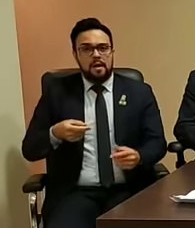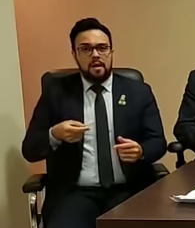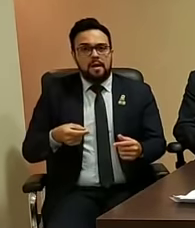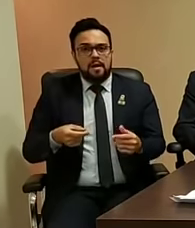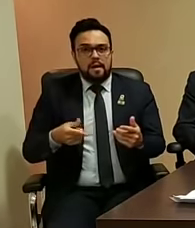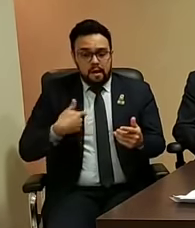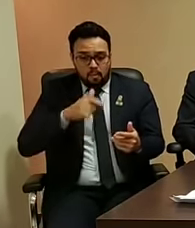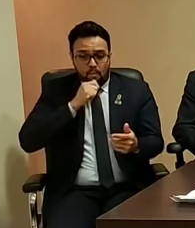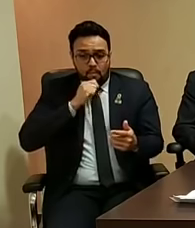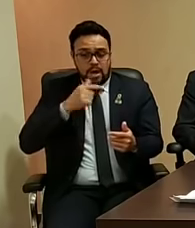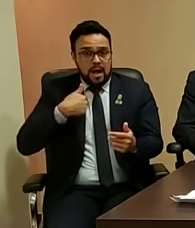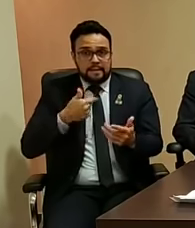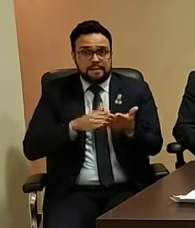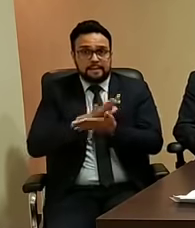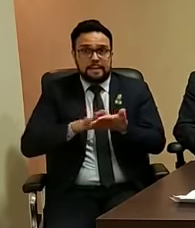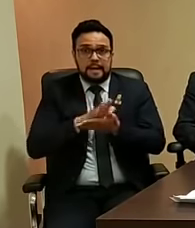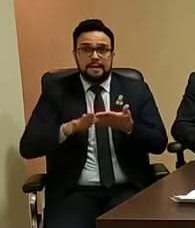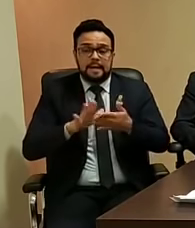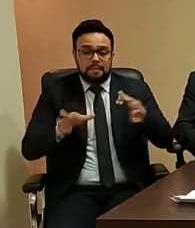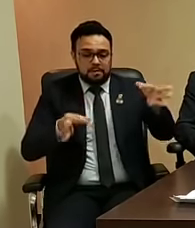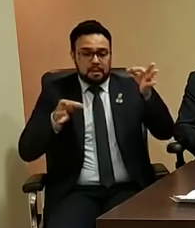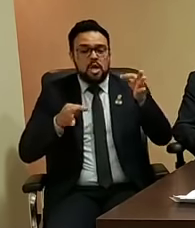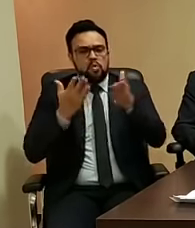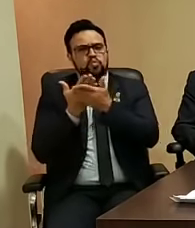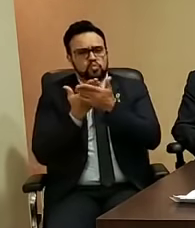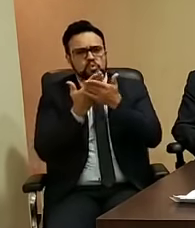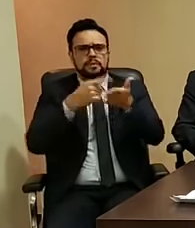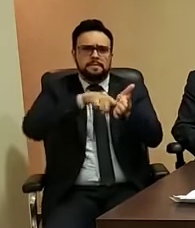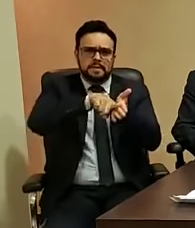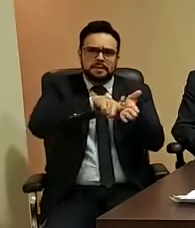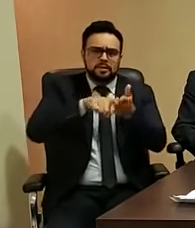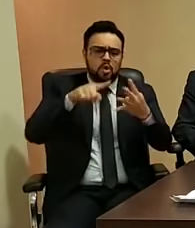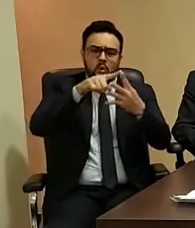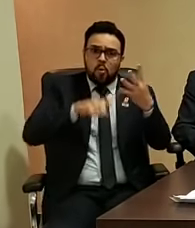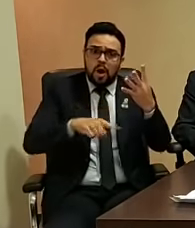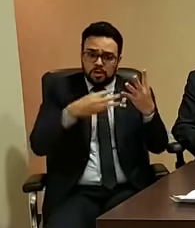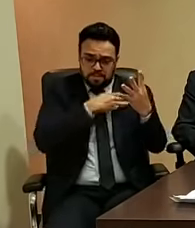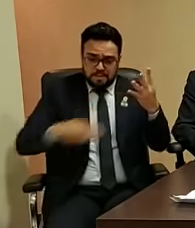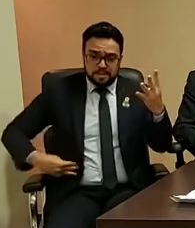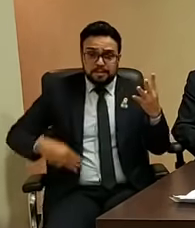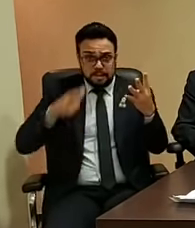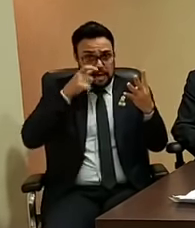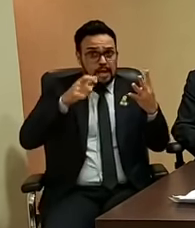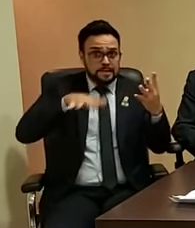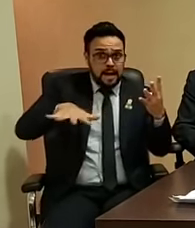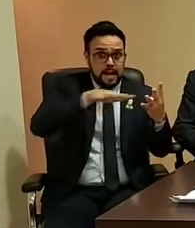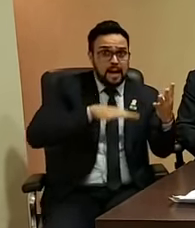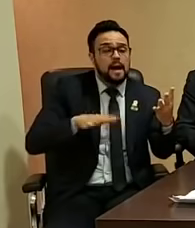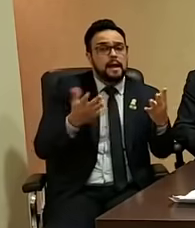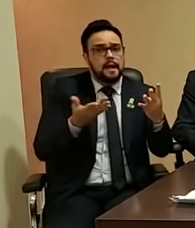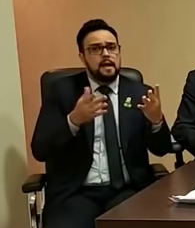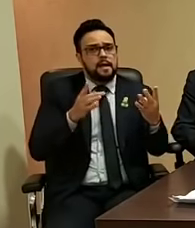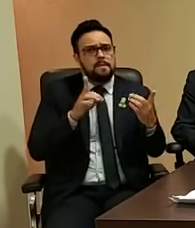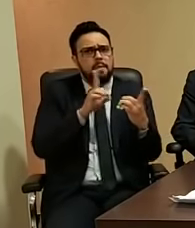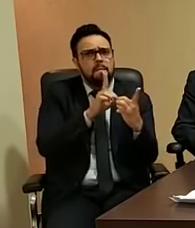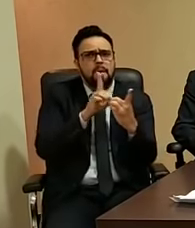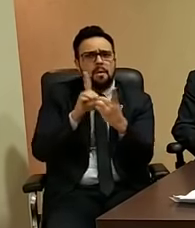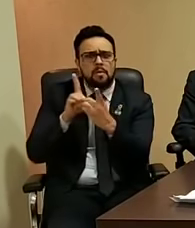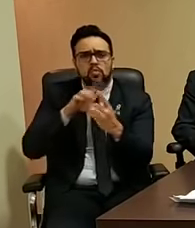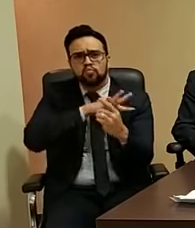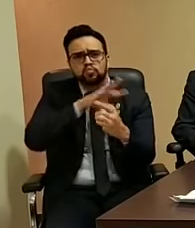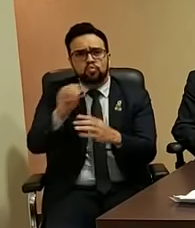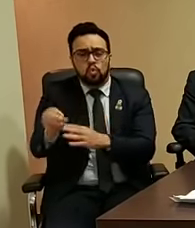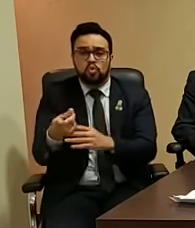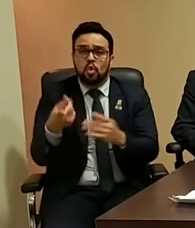por antecipação. Chegou, né, estudamos, ouvi 4 ministros interessados nessa área, atendi todos os ministros, vetamos, o